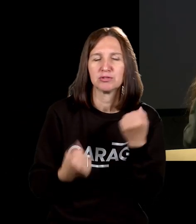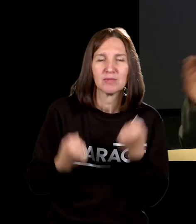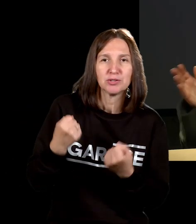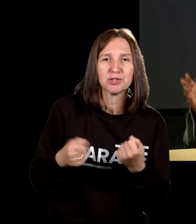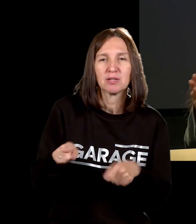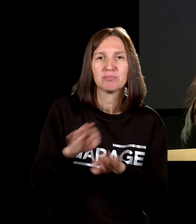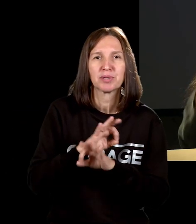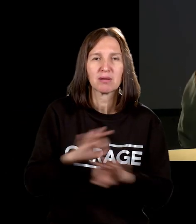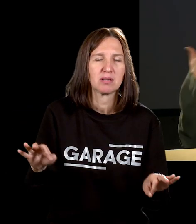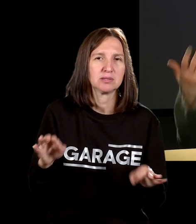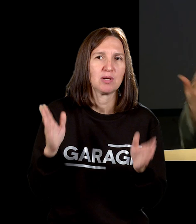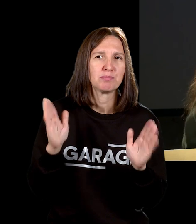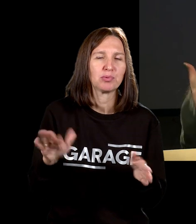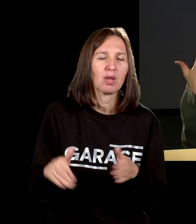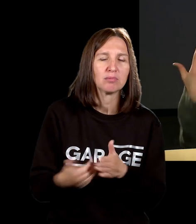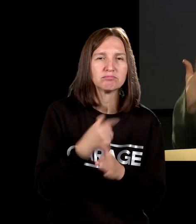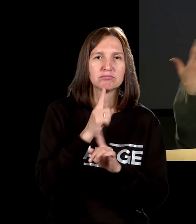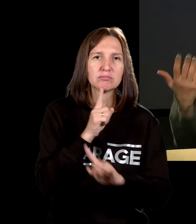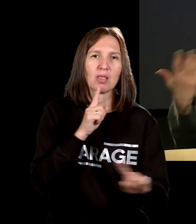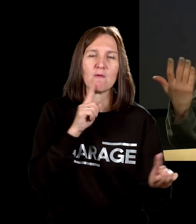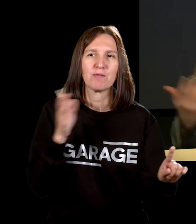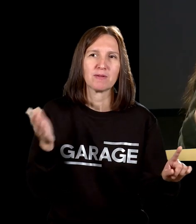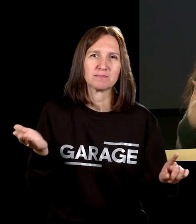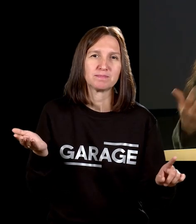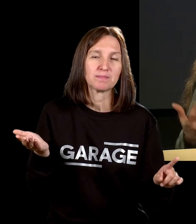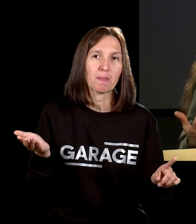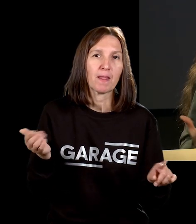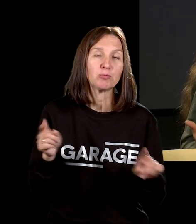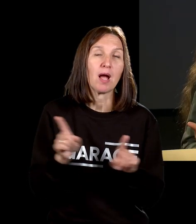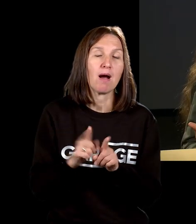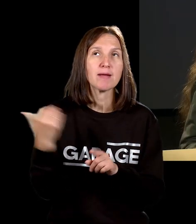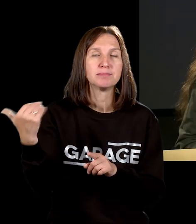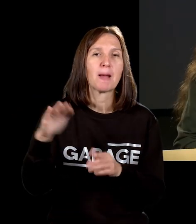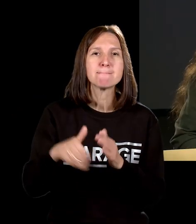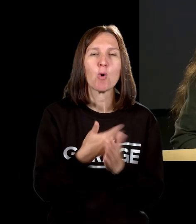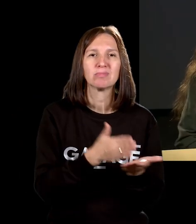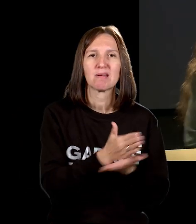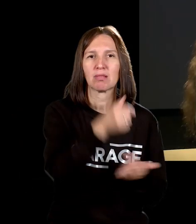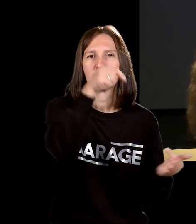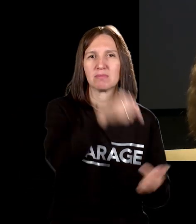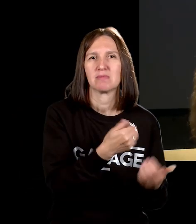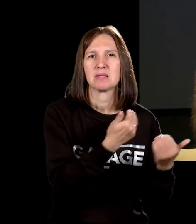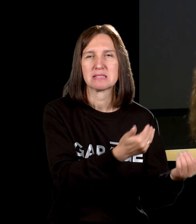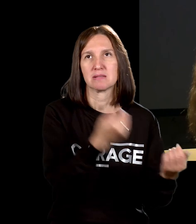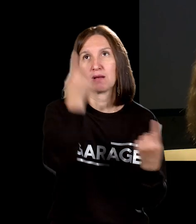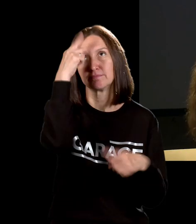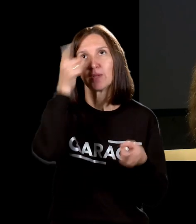будут вот это прекрасное, там новые, ну так абсолютно модернистская утопия. Модернистская утопия, я